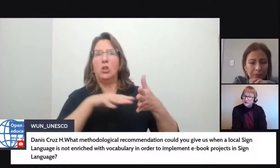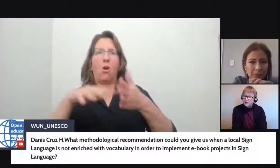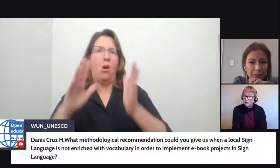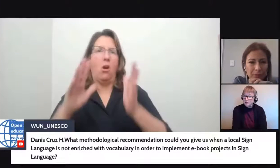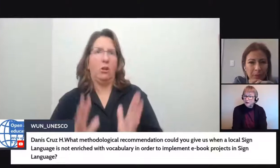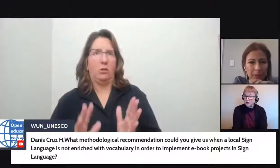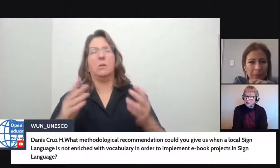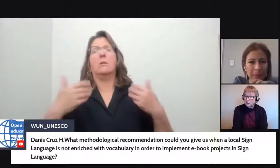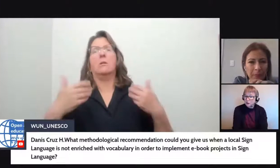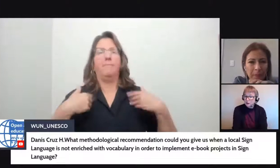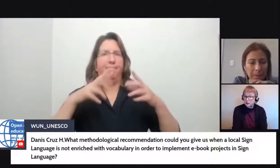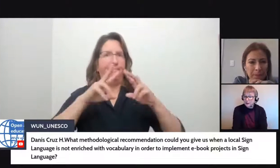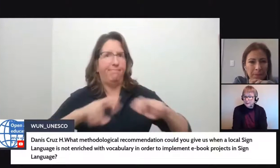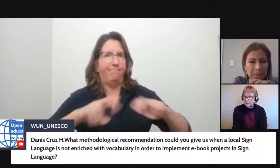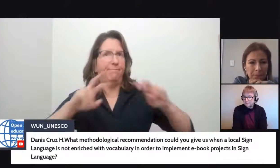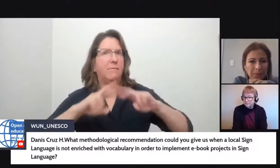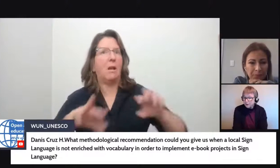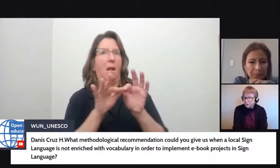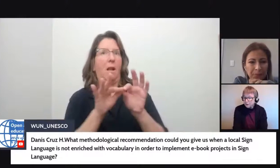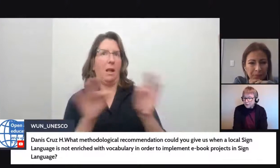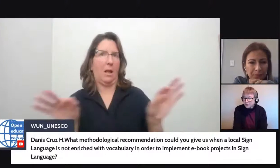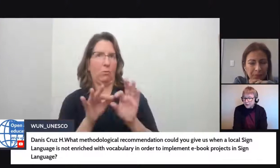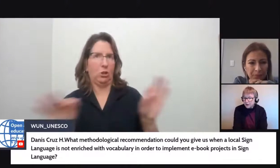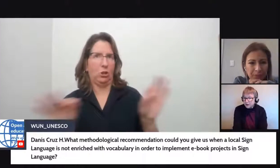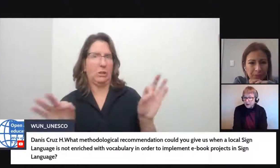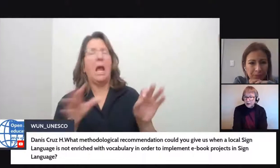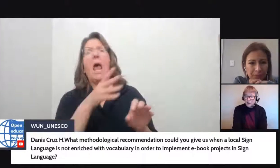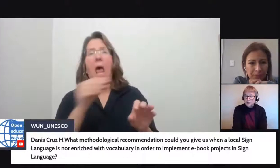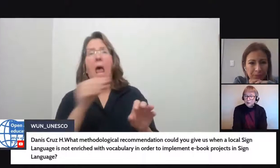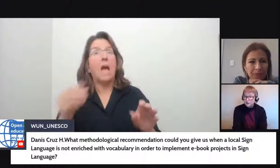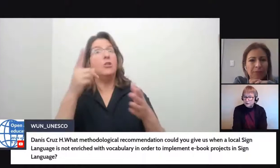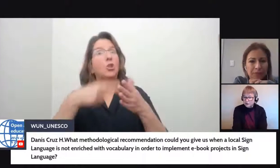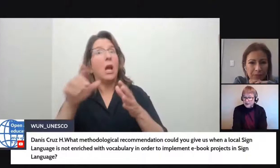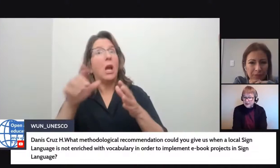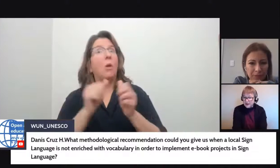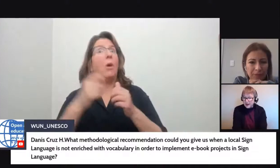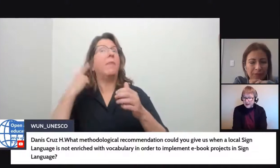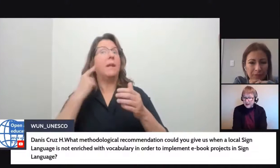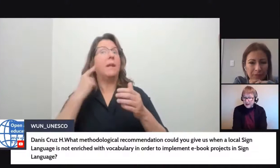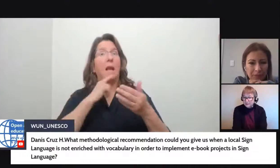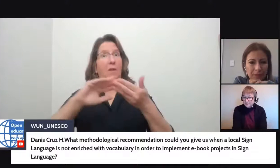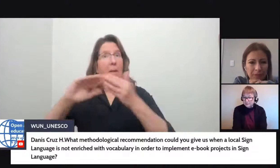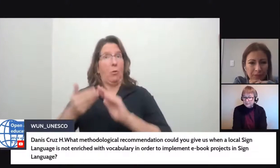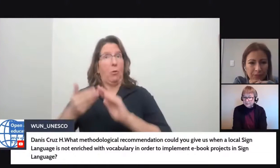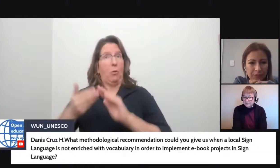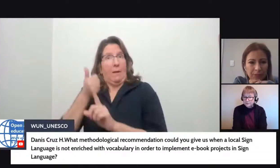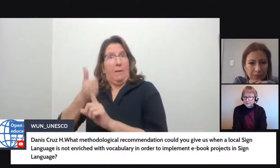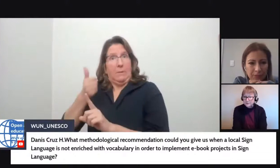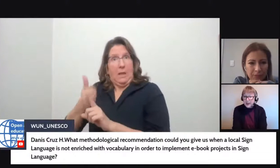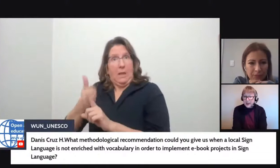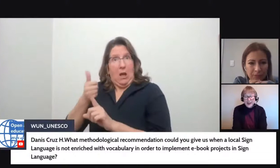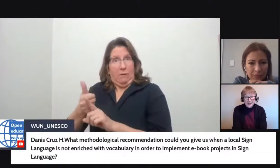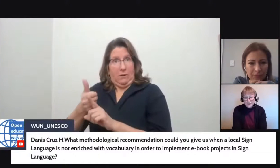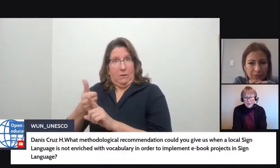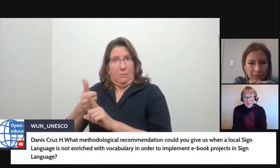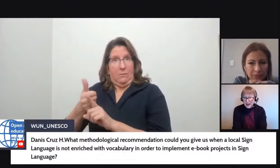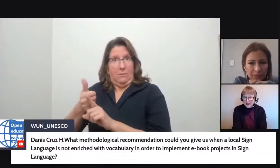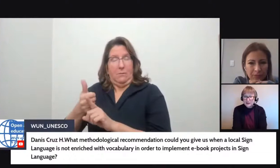Muchas gracias, profesora. Hay otra pregunta de Danis Cruz y dice, ¿cuál es su opinión